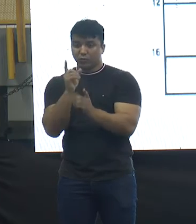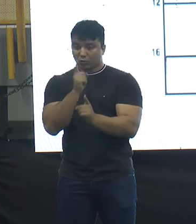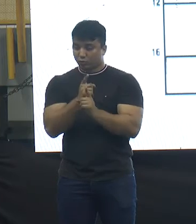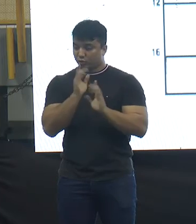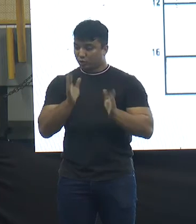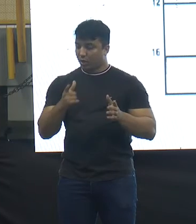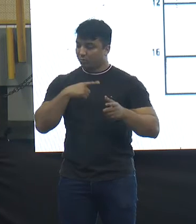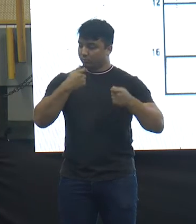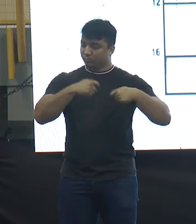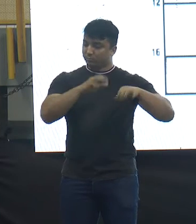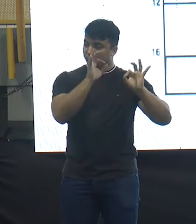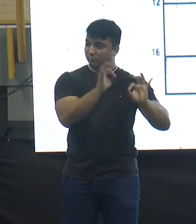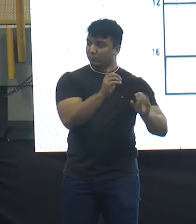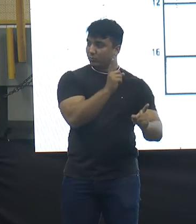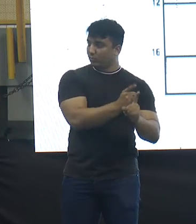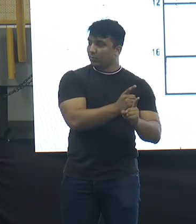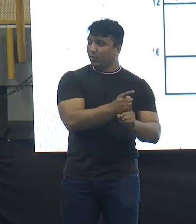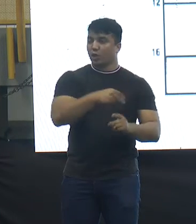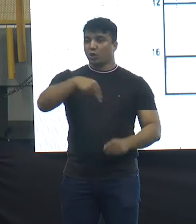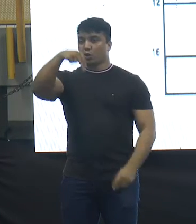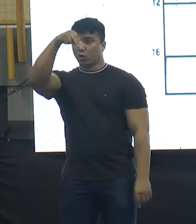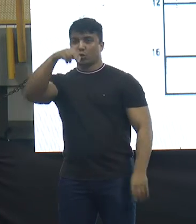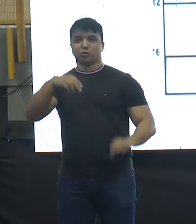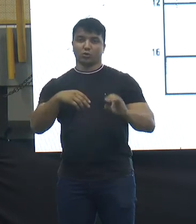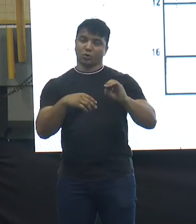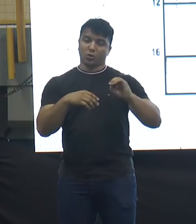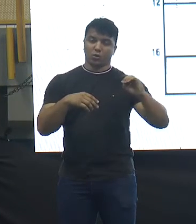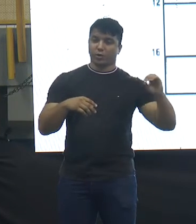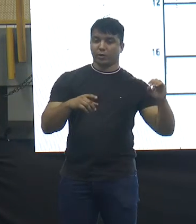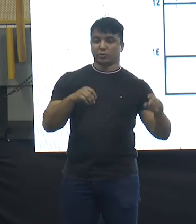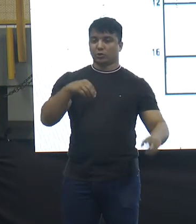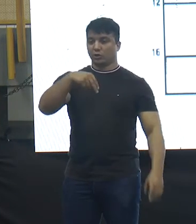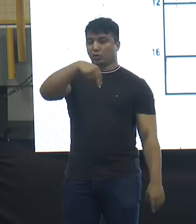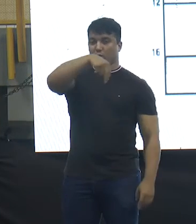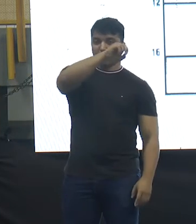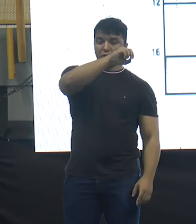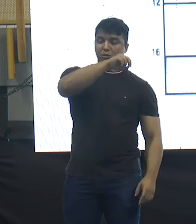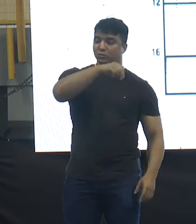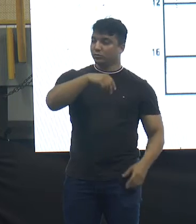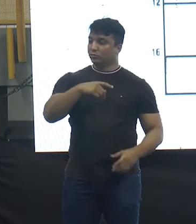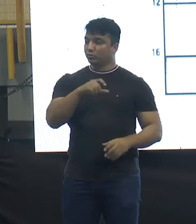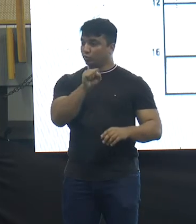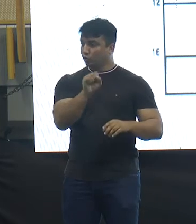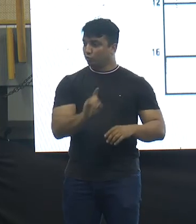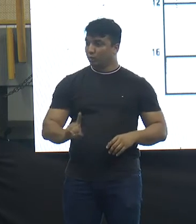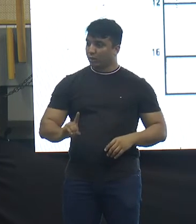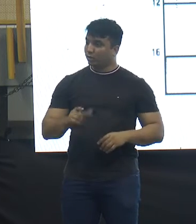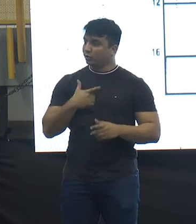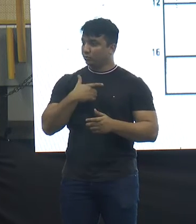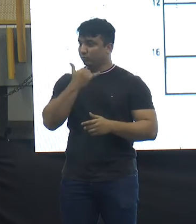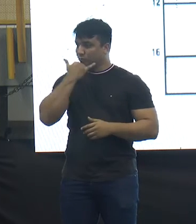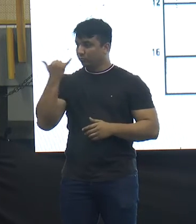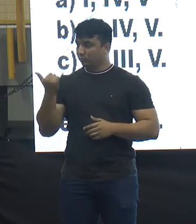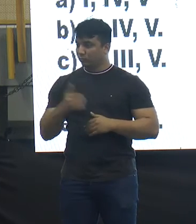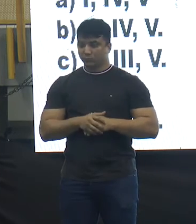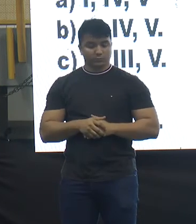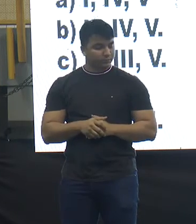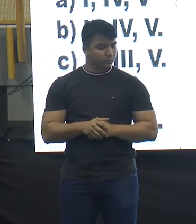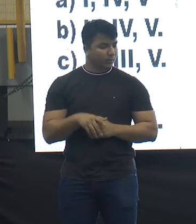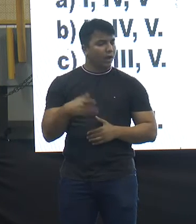você define posicionamento norte, oeste, noroeste, sudeste, assim por diante. Ok? Então,